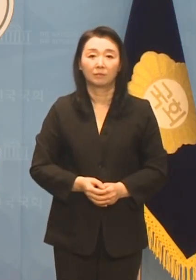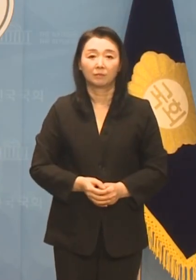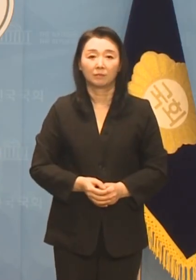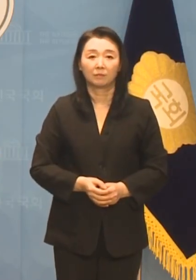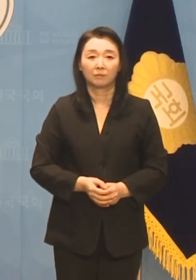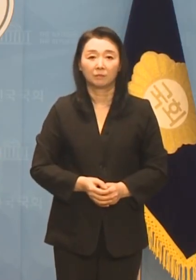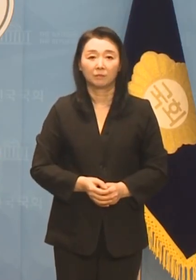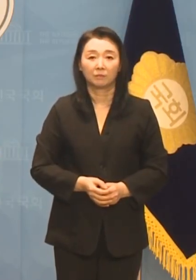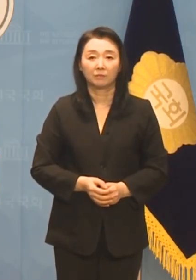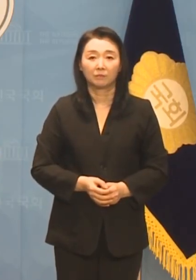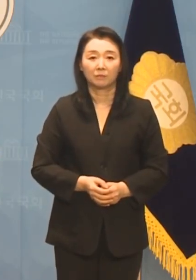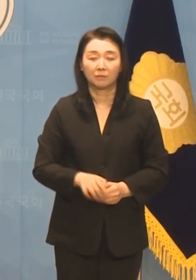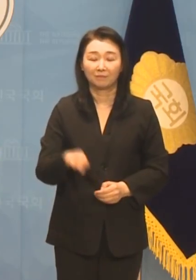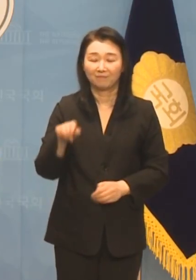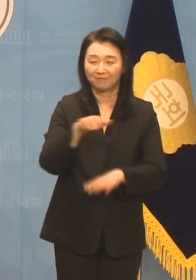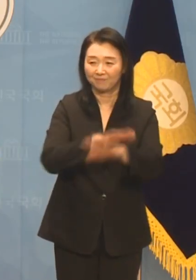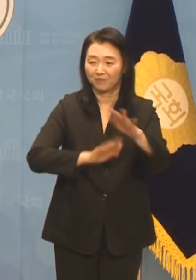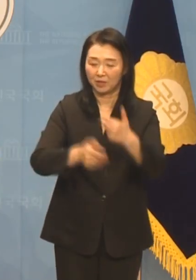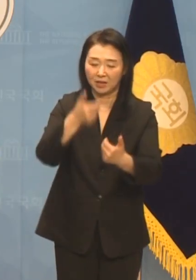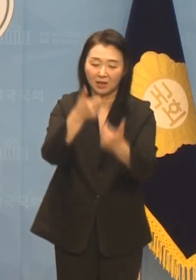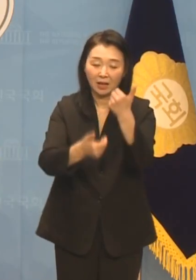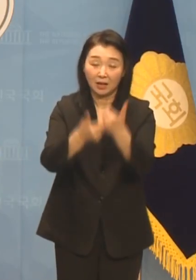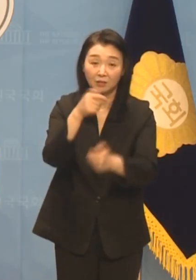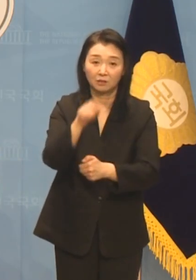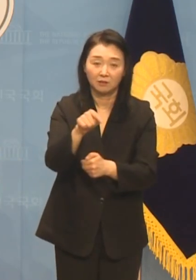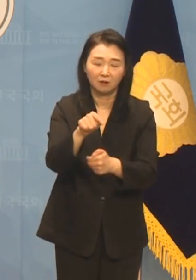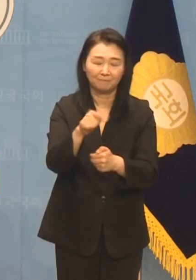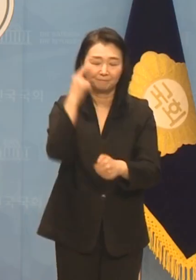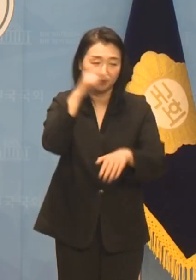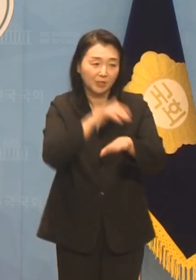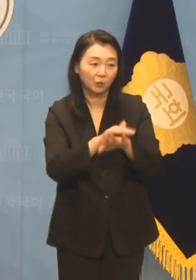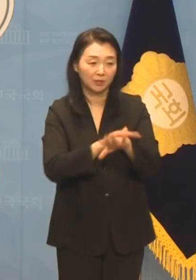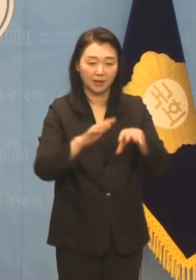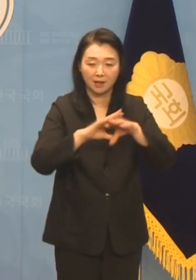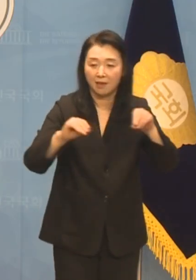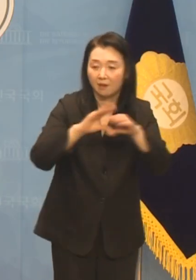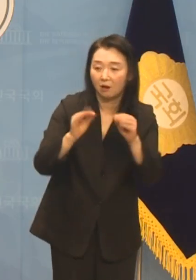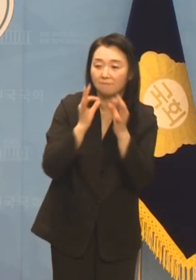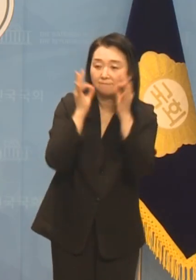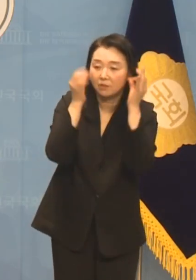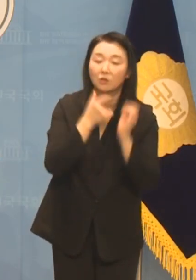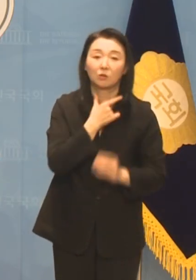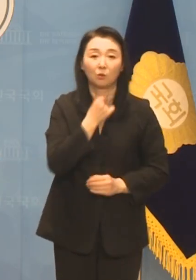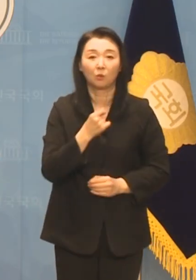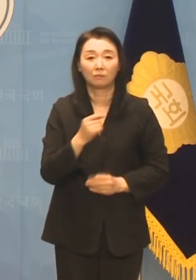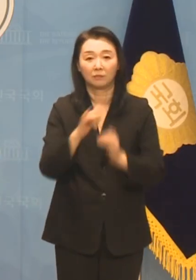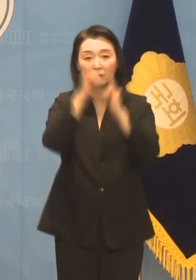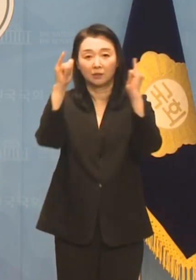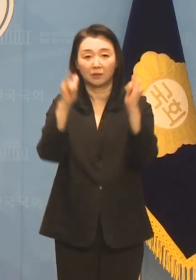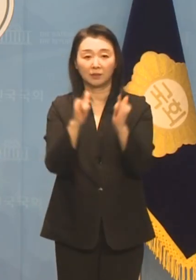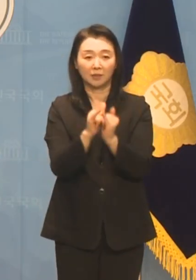충돌하는 이해와 갈등을 슬기롭게 조정하며 사회적 대타협을 통해